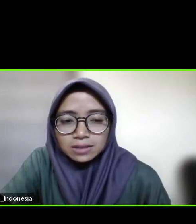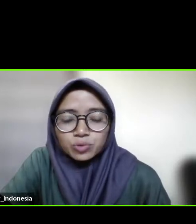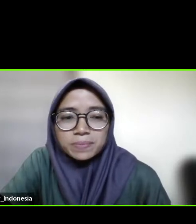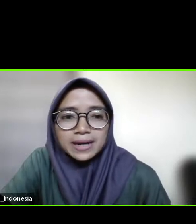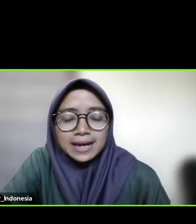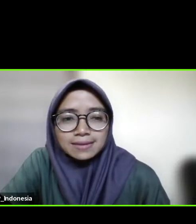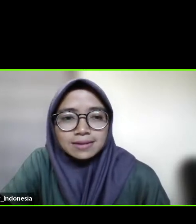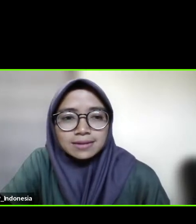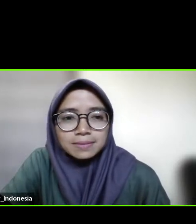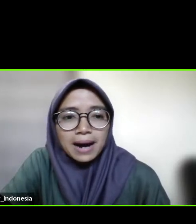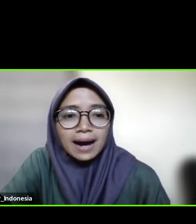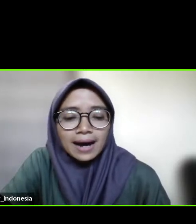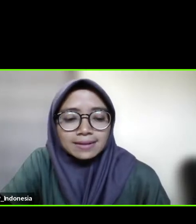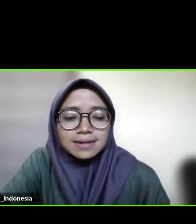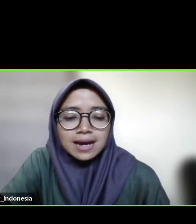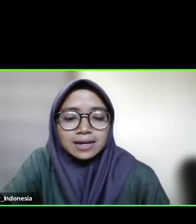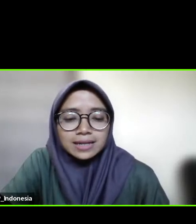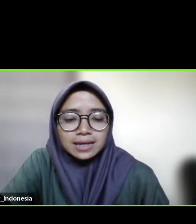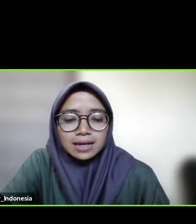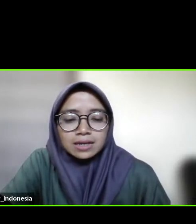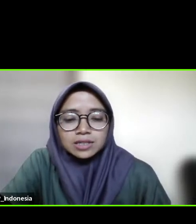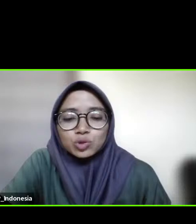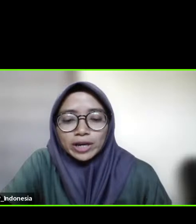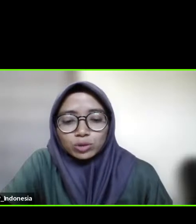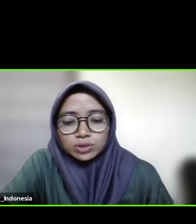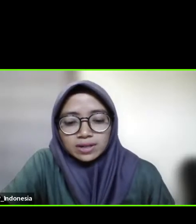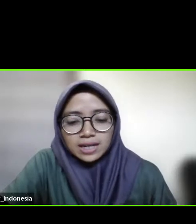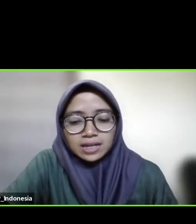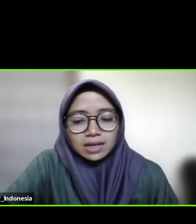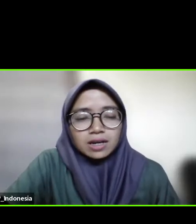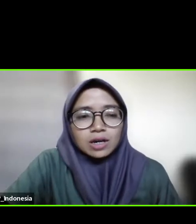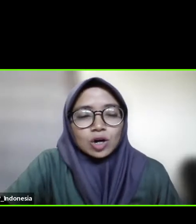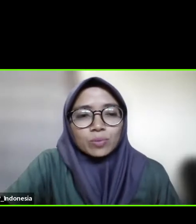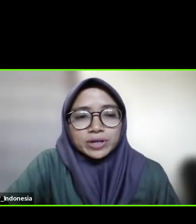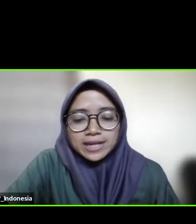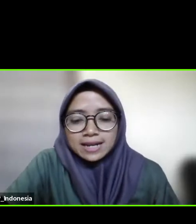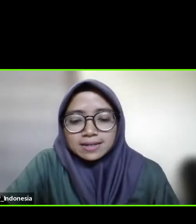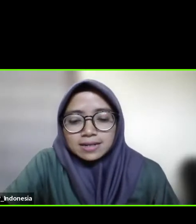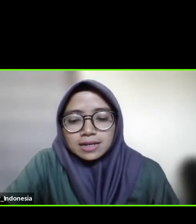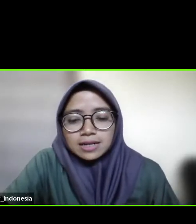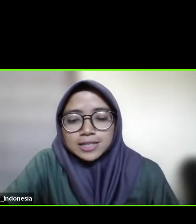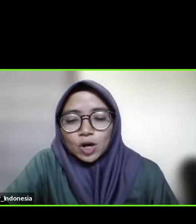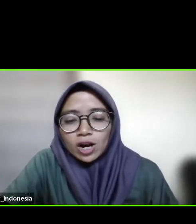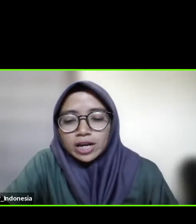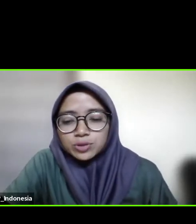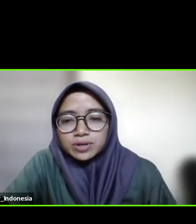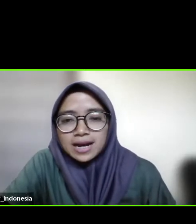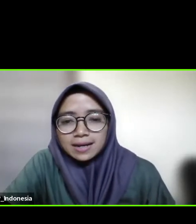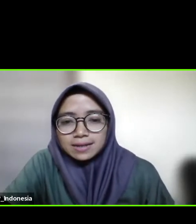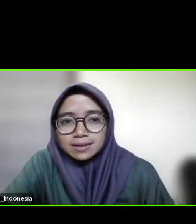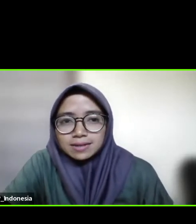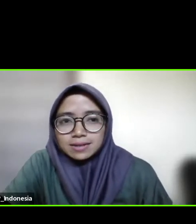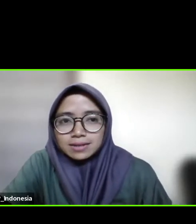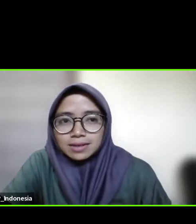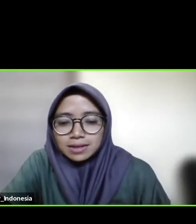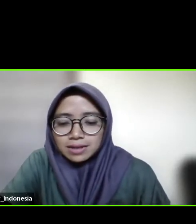daerah. Sesuai minat bakat dari siswa itu sendiri. Kemudian sekolah juga,